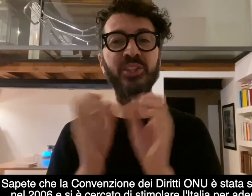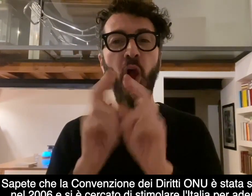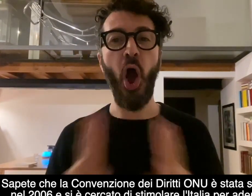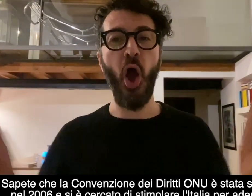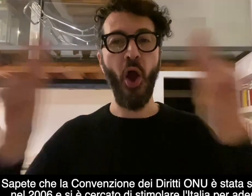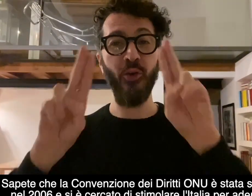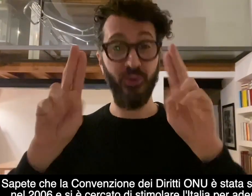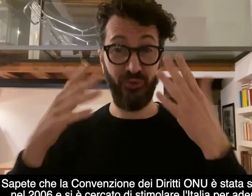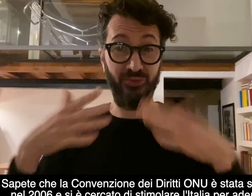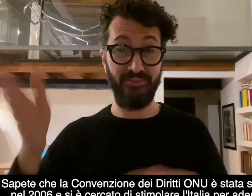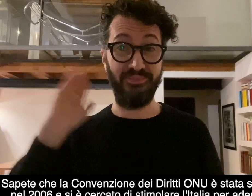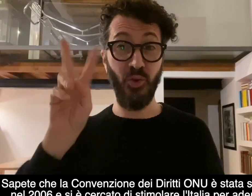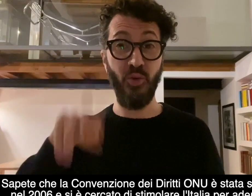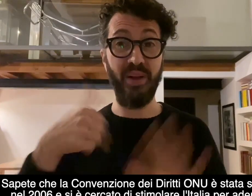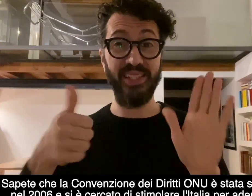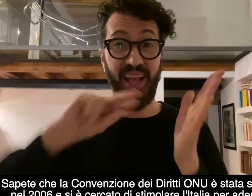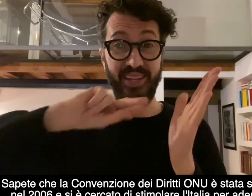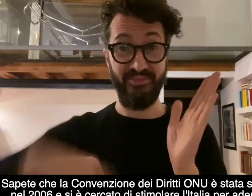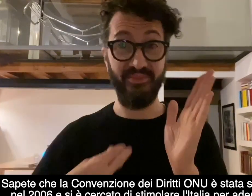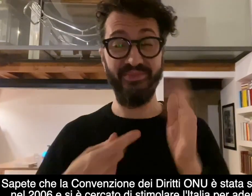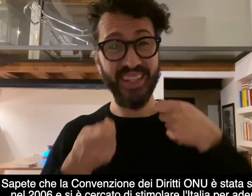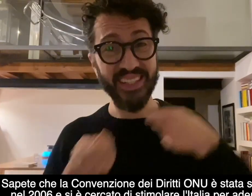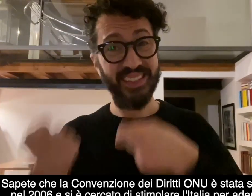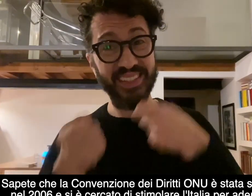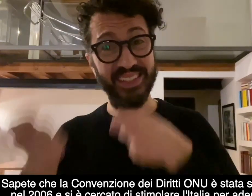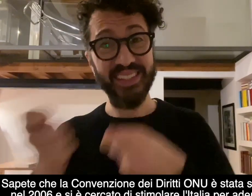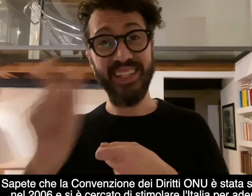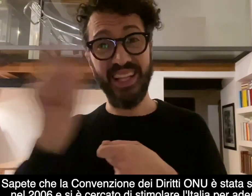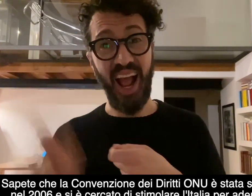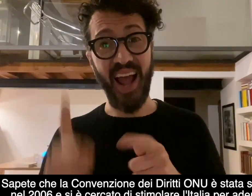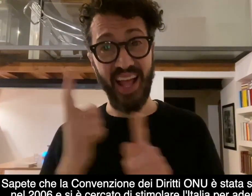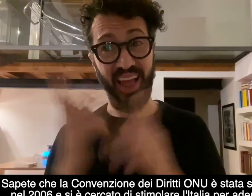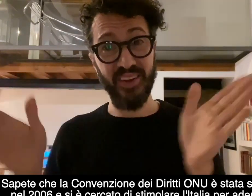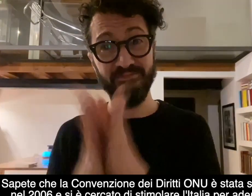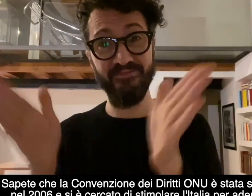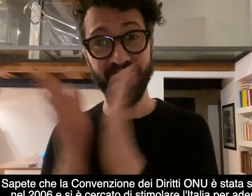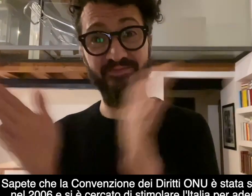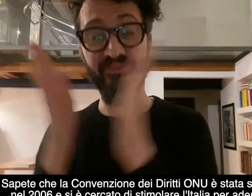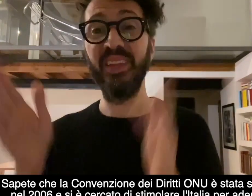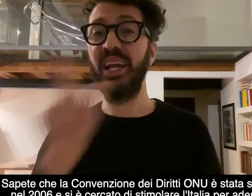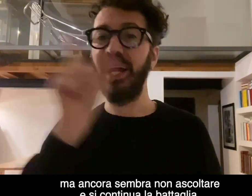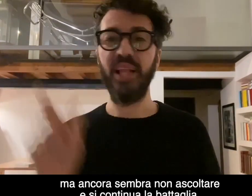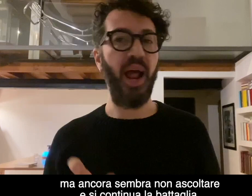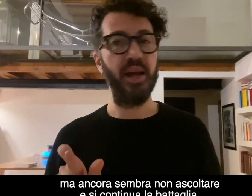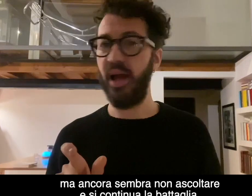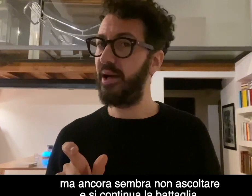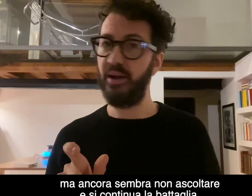che la convenzione dei diritti dell'onu è stata siglata nel 2006 e si è cercato di stimolare l'italia per